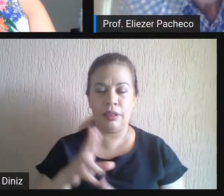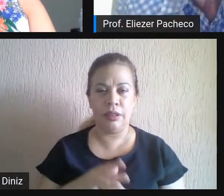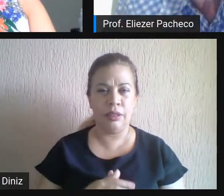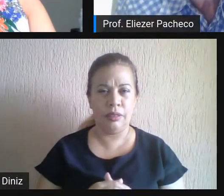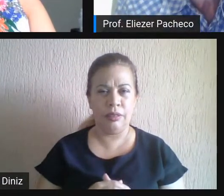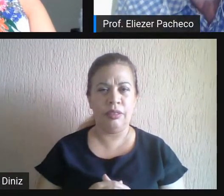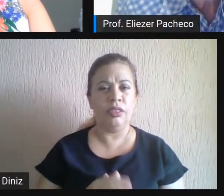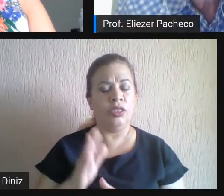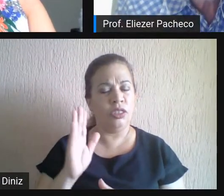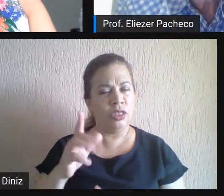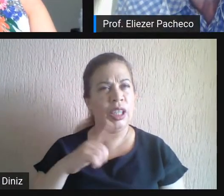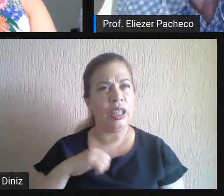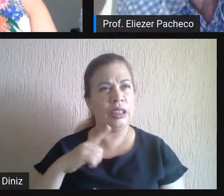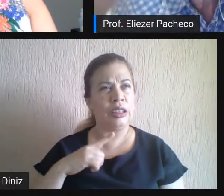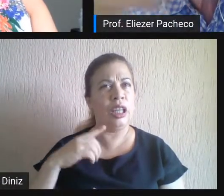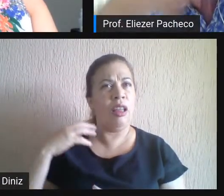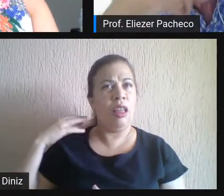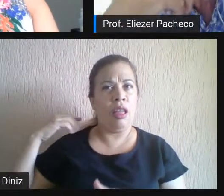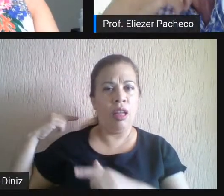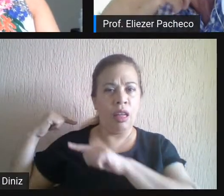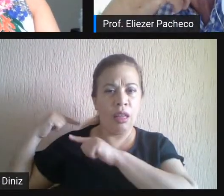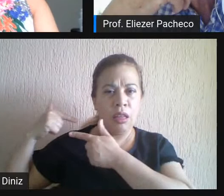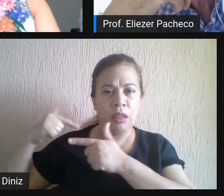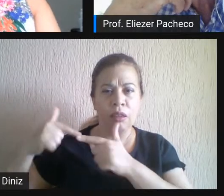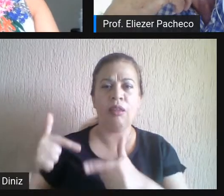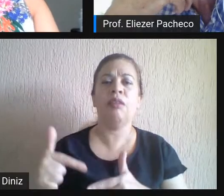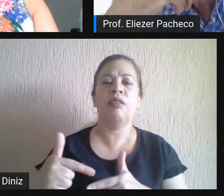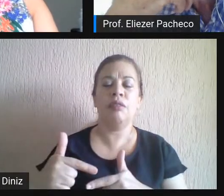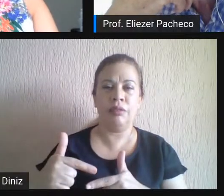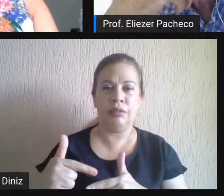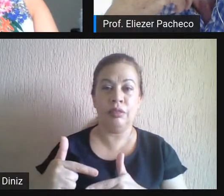que já têm uma tradição nisso, e o fazem muito bem.